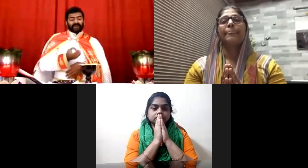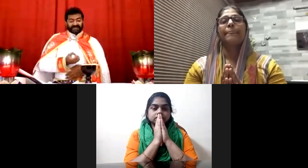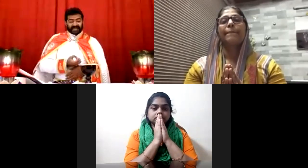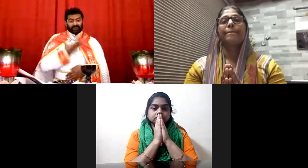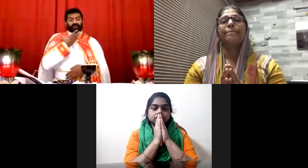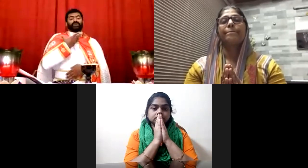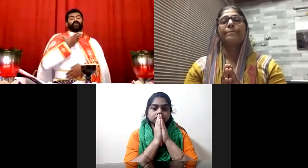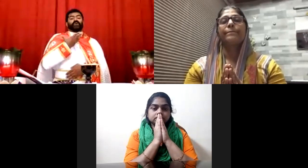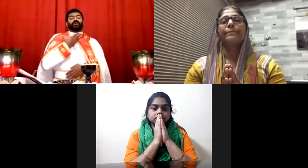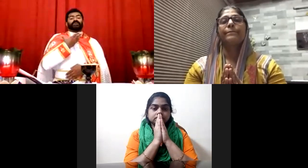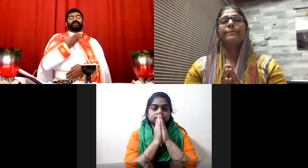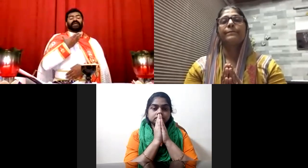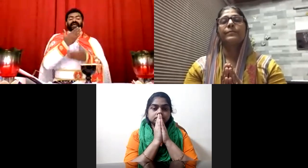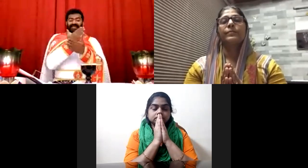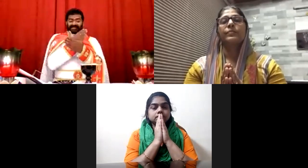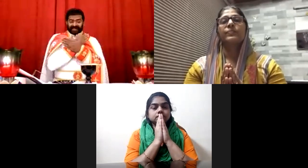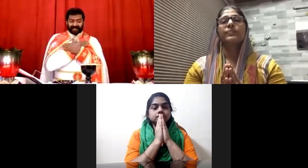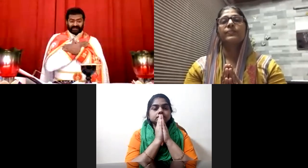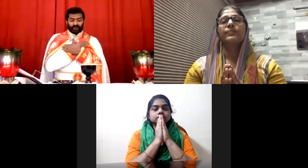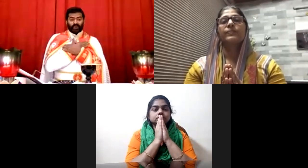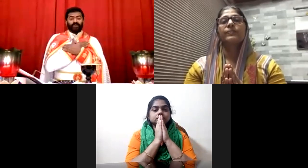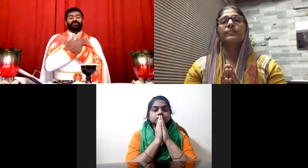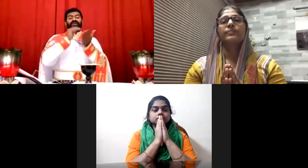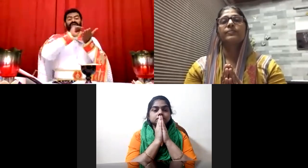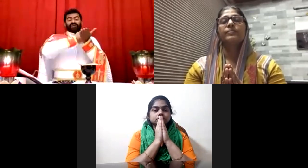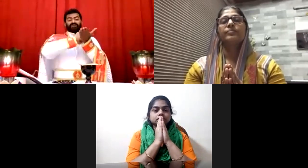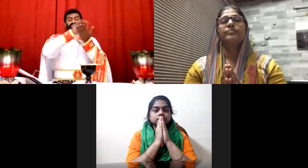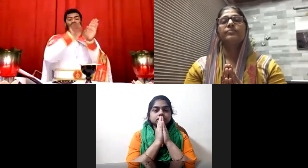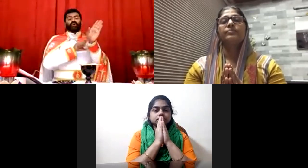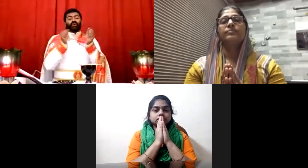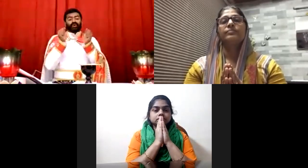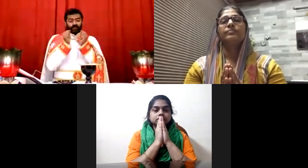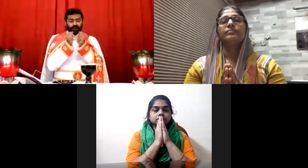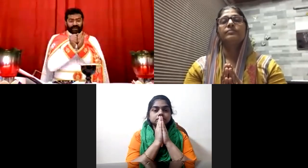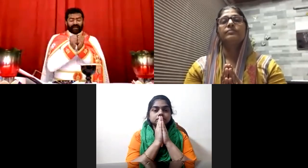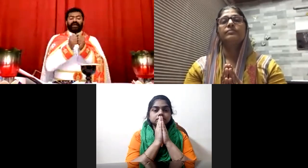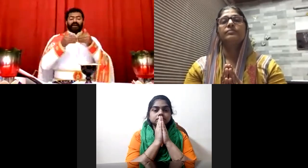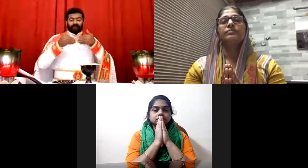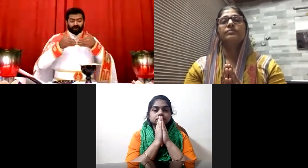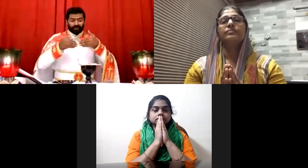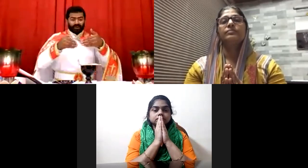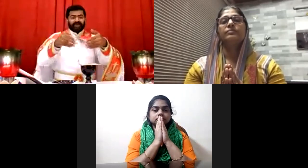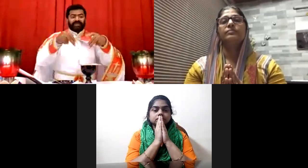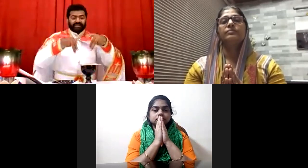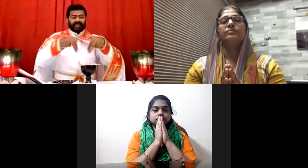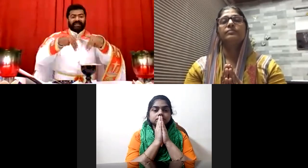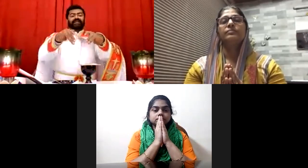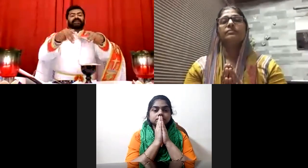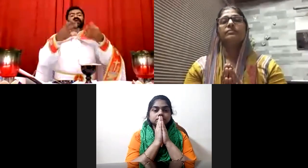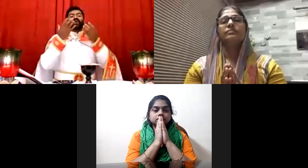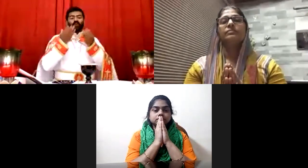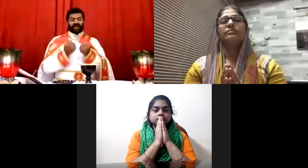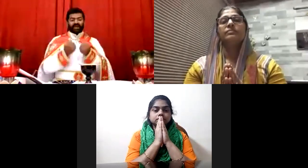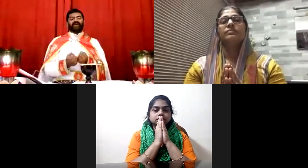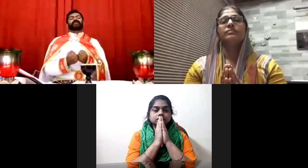എപ്പോഴും സന്തോഷത്തോടും സ്നേഹത്തോടും വിശുദ്ധിയോടും കൂടെ മുൻപോട്ട്